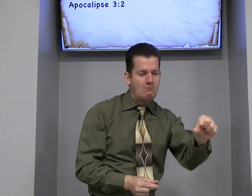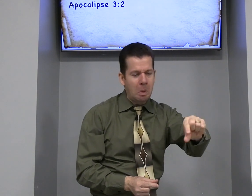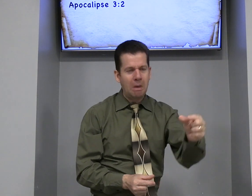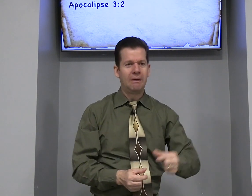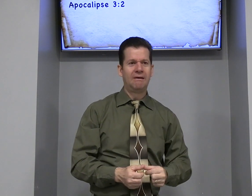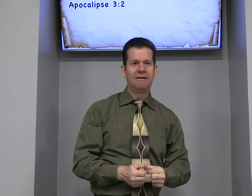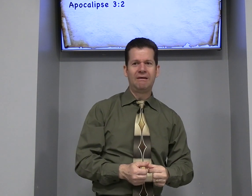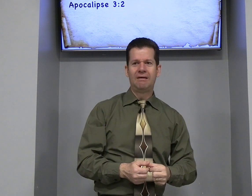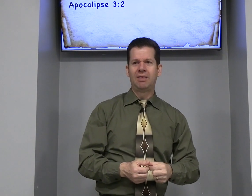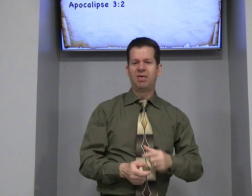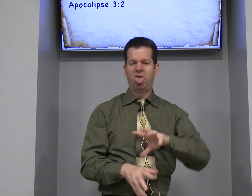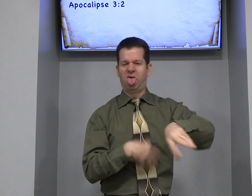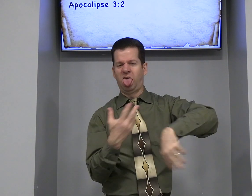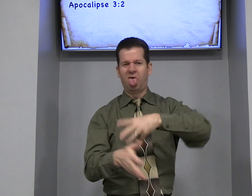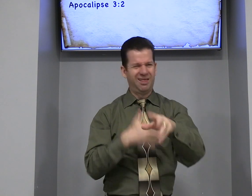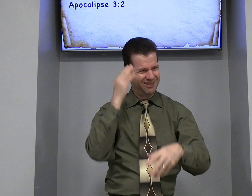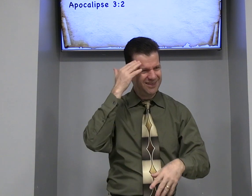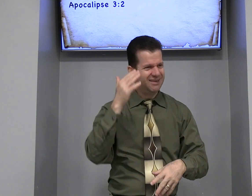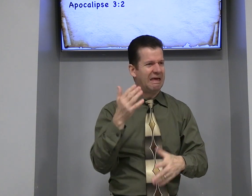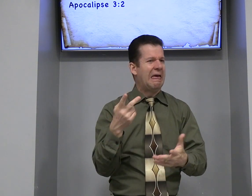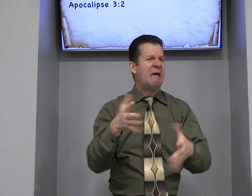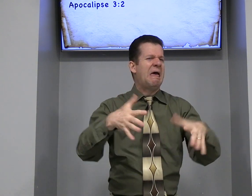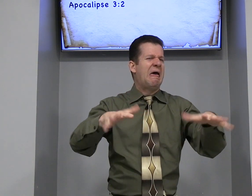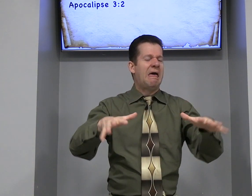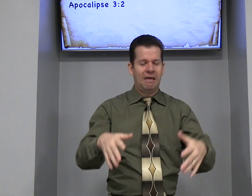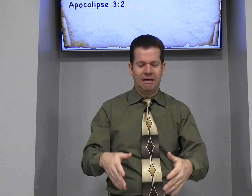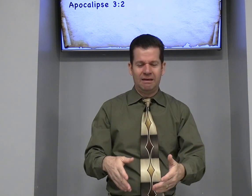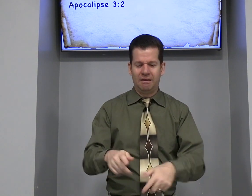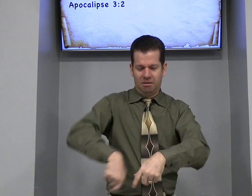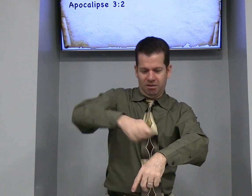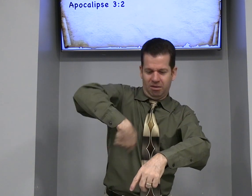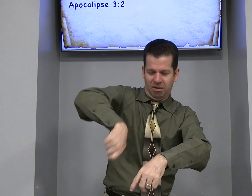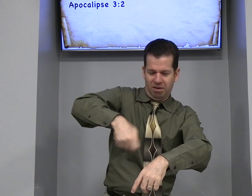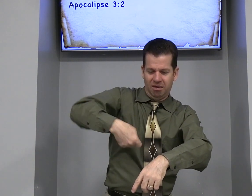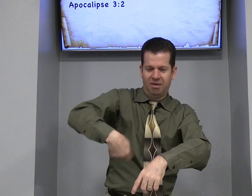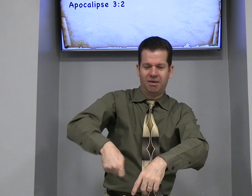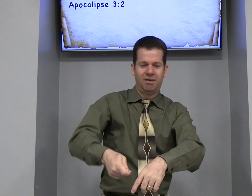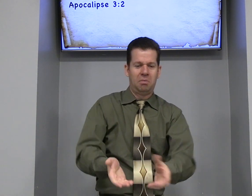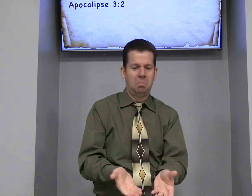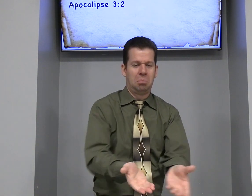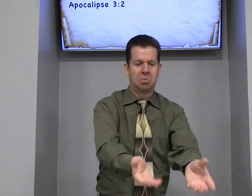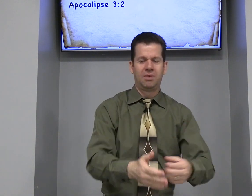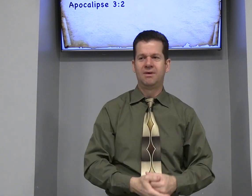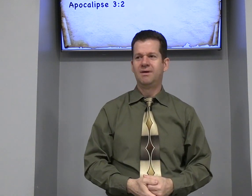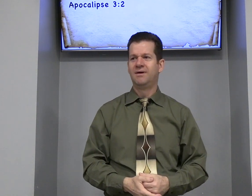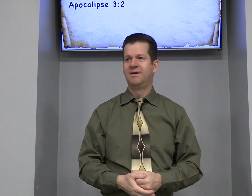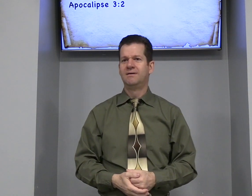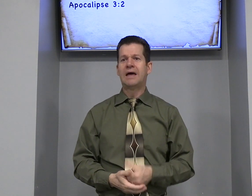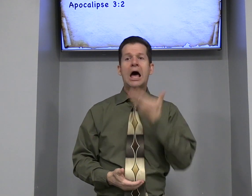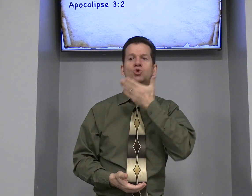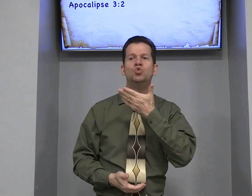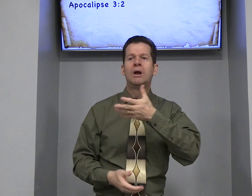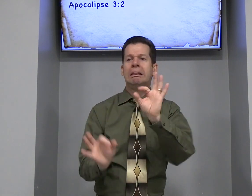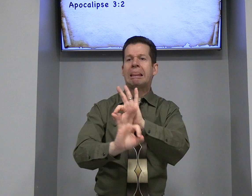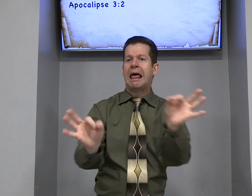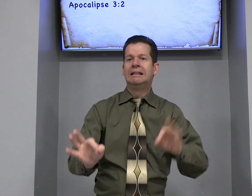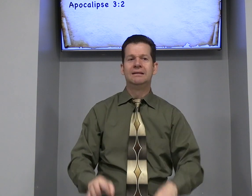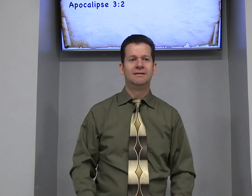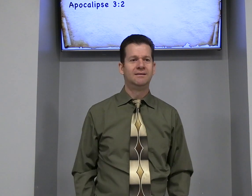here. Eu vou colocar muita farinha, pouco leite dá. Eu misturo, tá meio assim. Eu ponho pra assar. Não